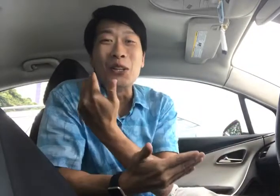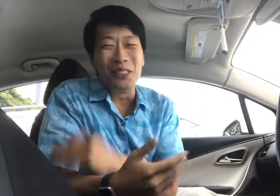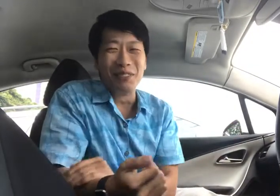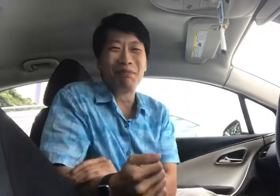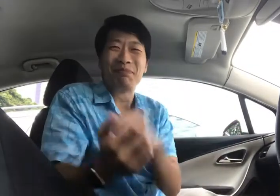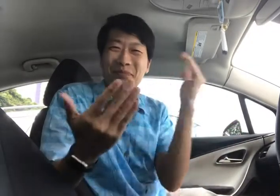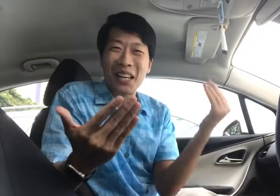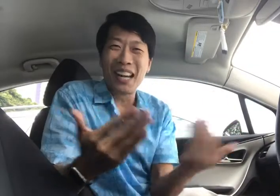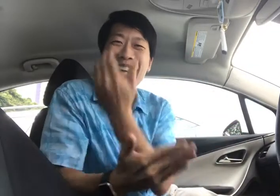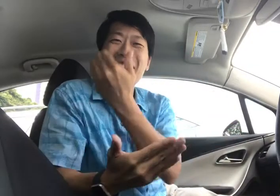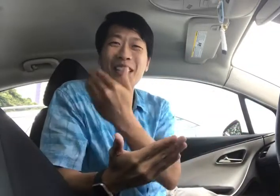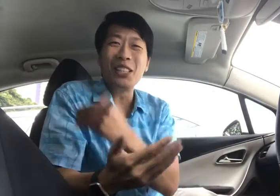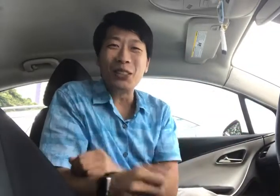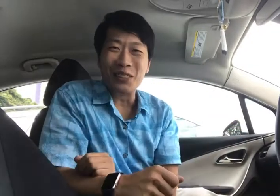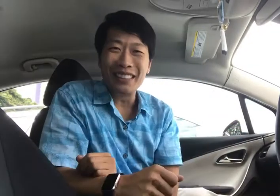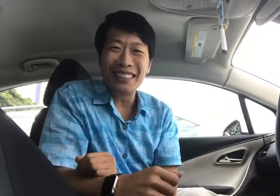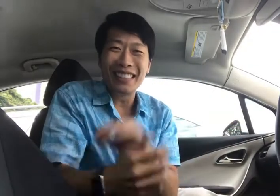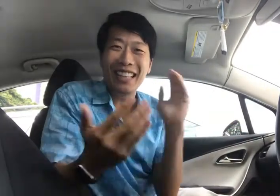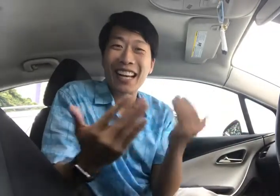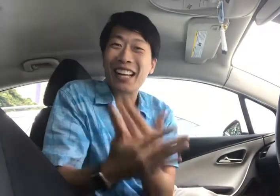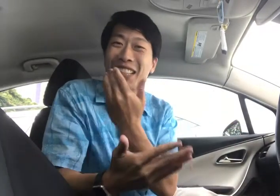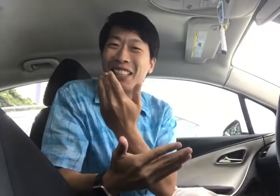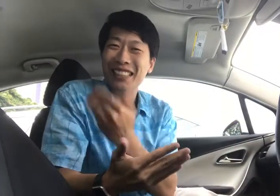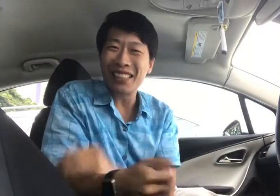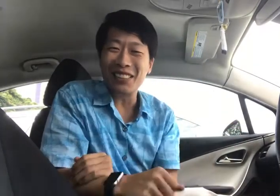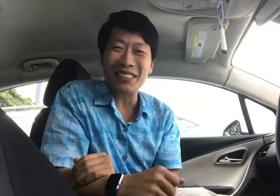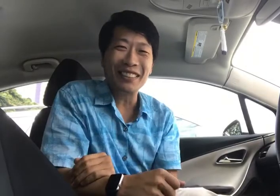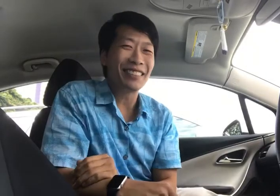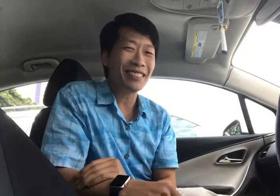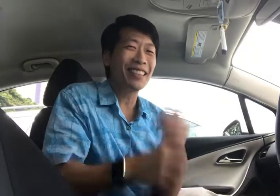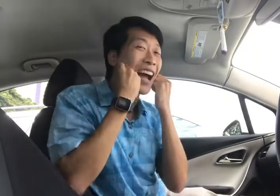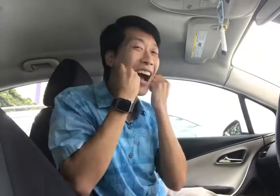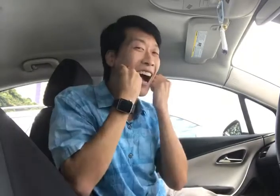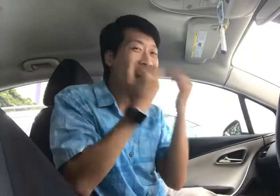New. New. New.